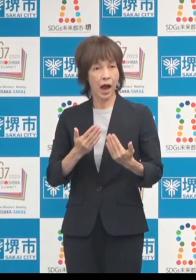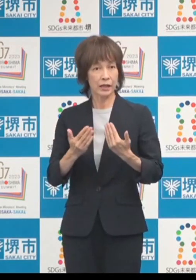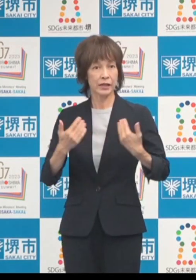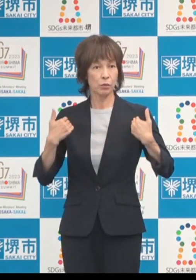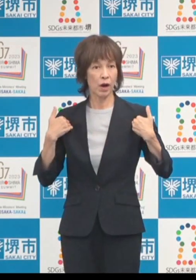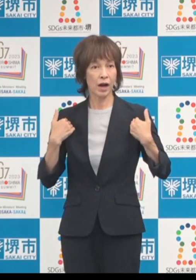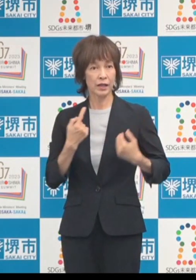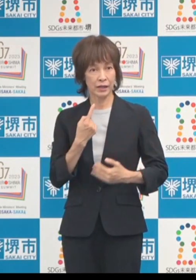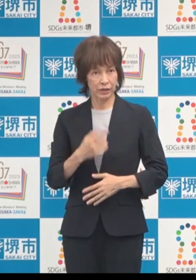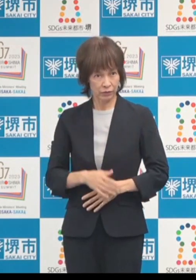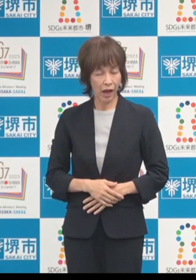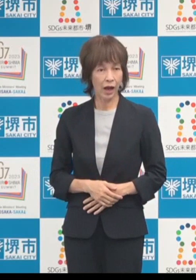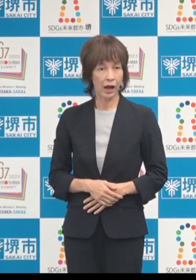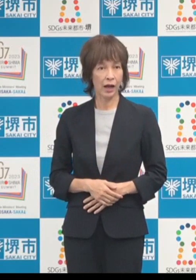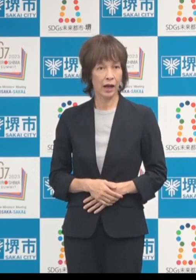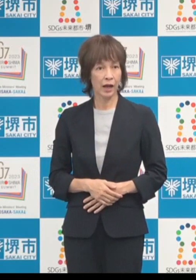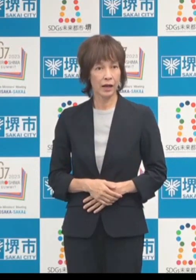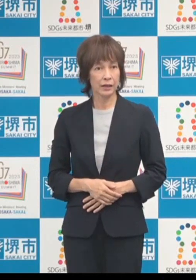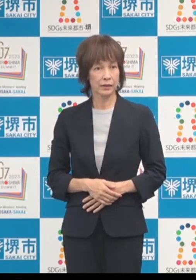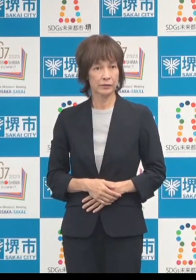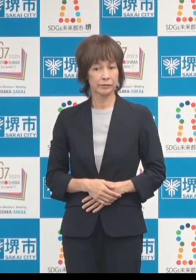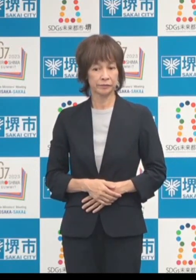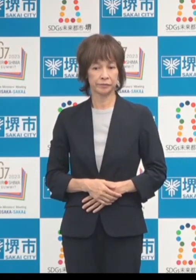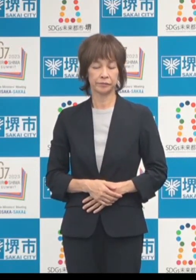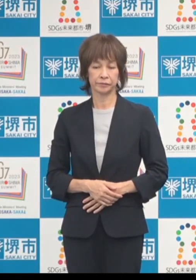ませんが、やはり